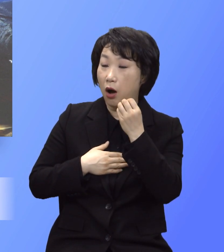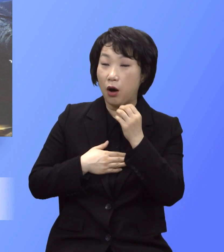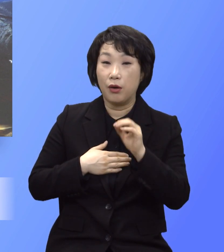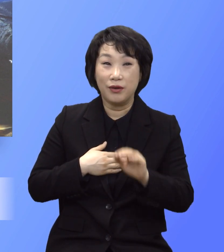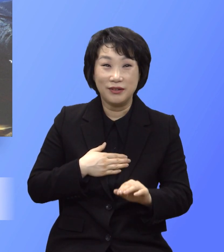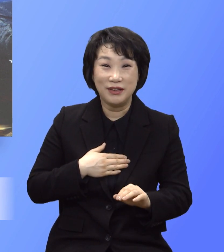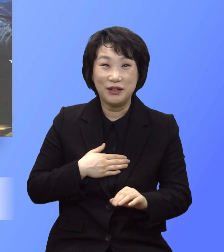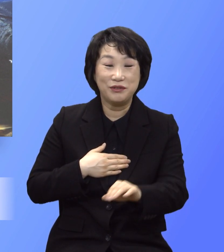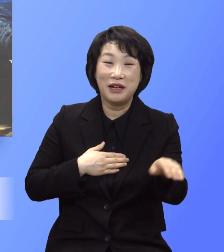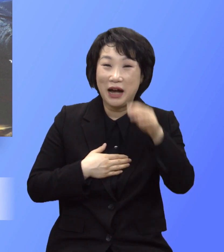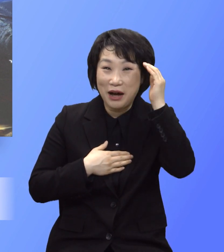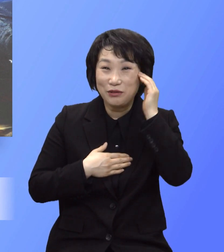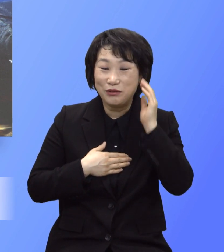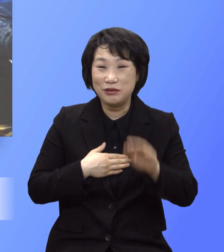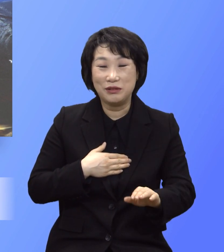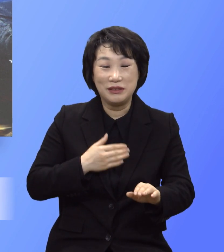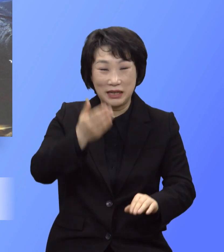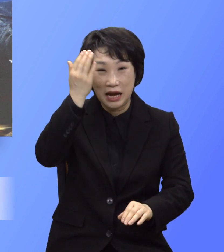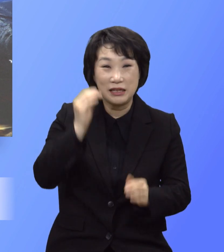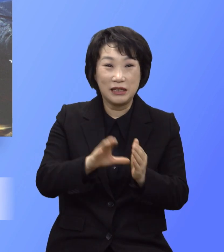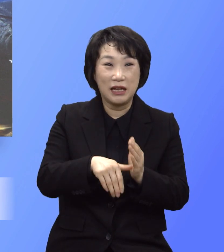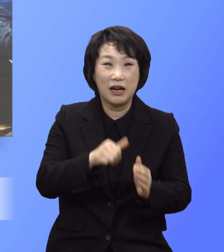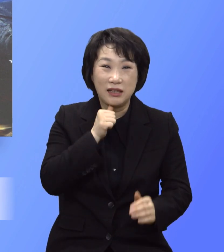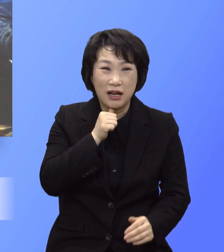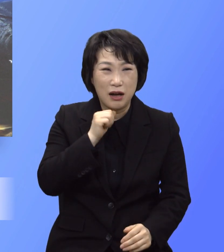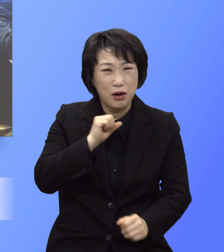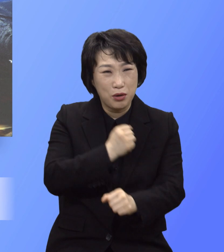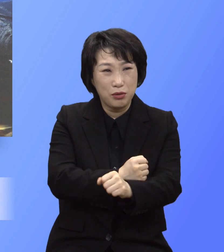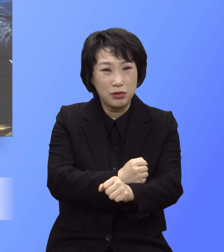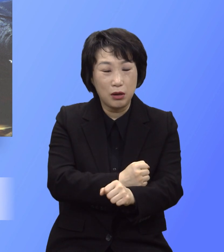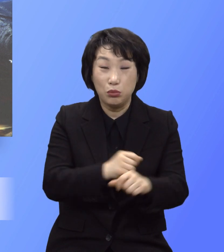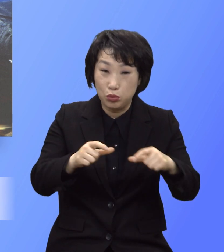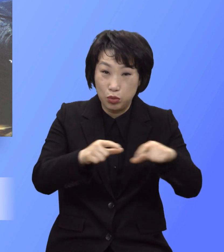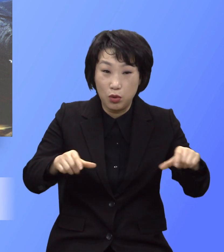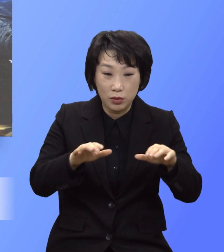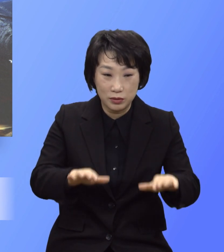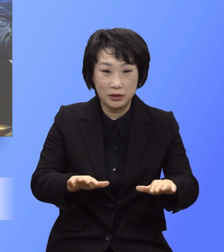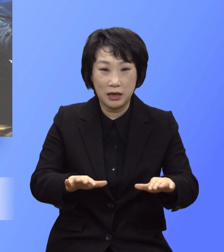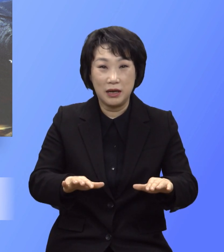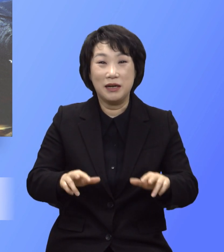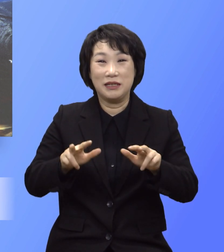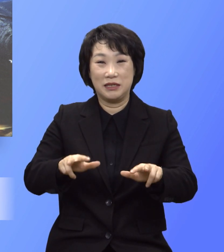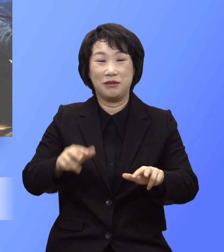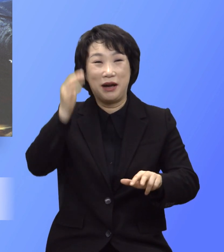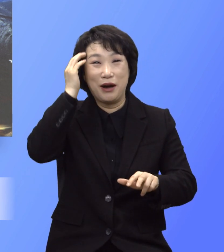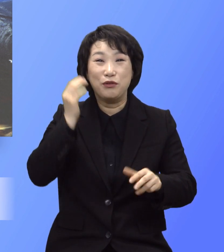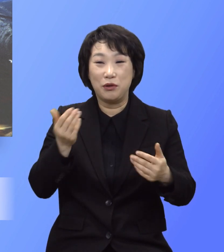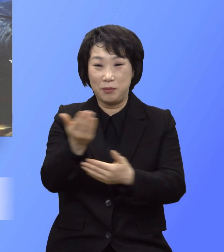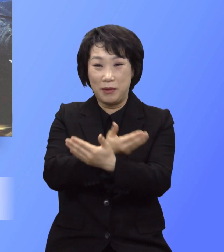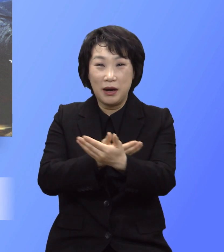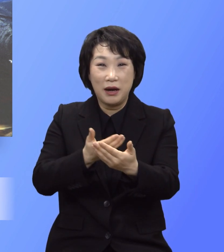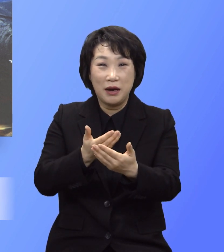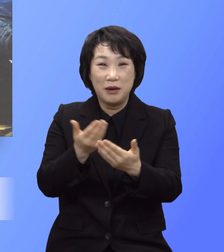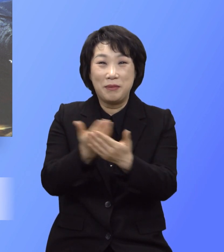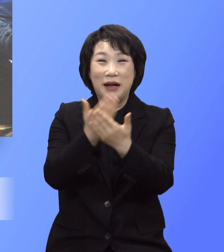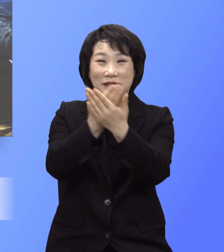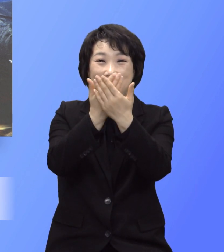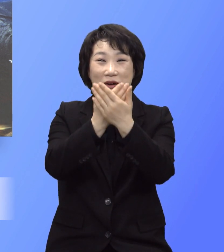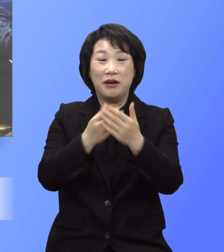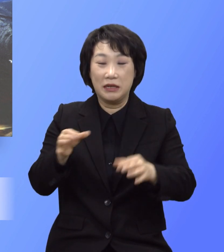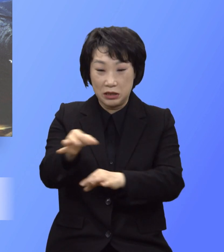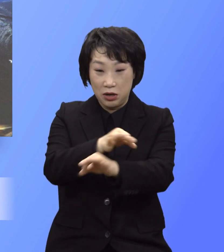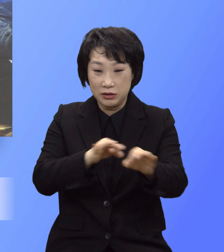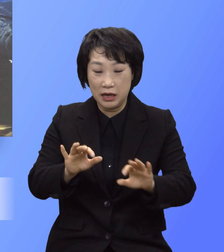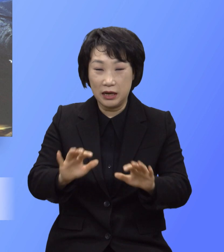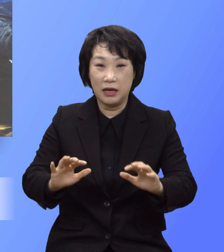지금은 경제가 전 세계에서 예, 여섯 번째, 일곱 번째 수출을